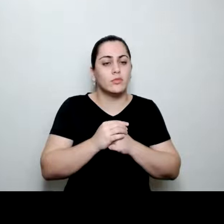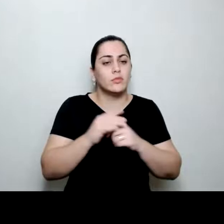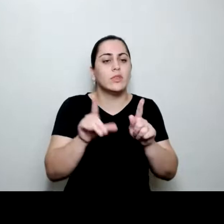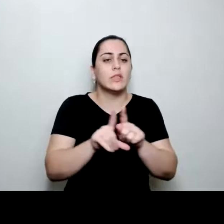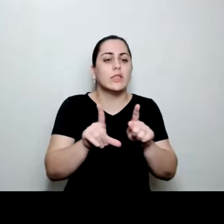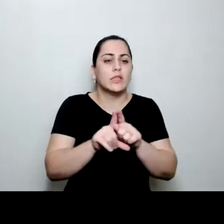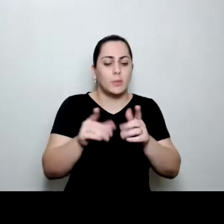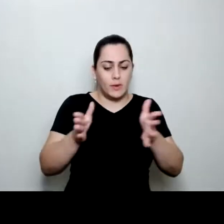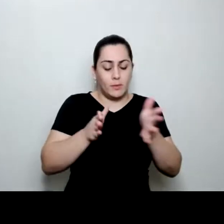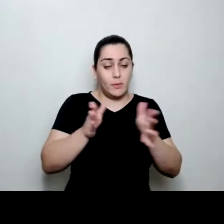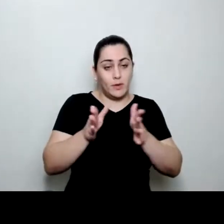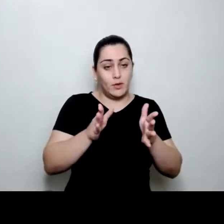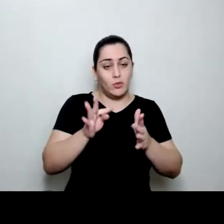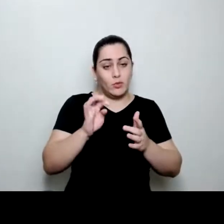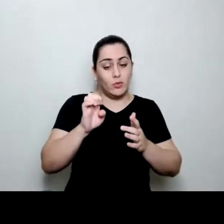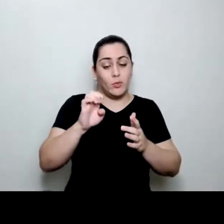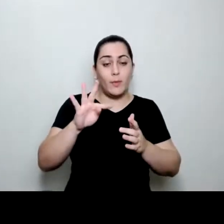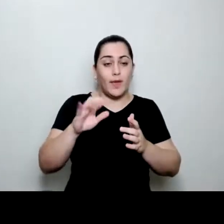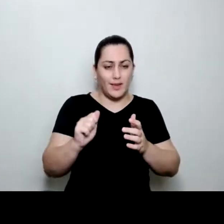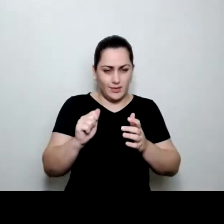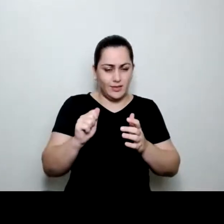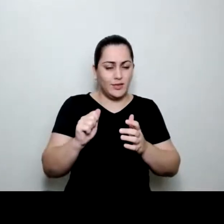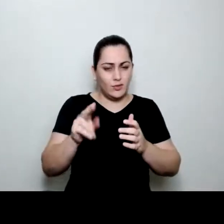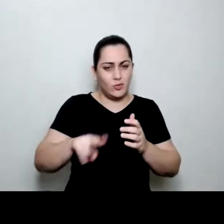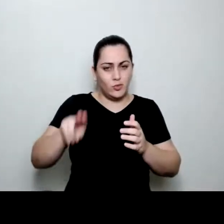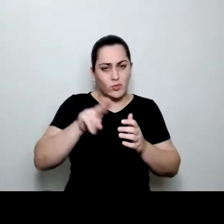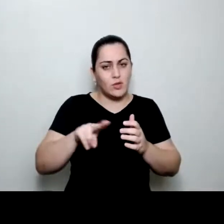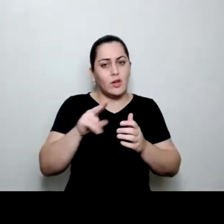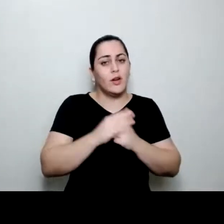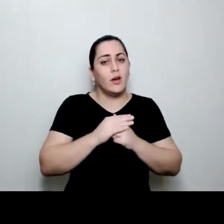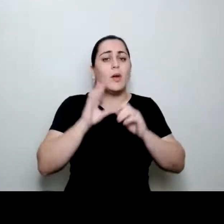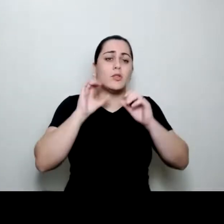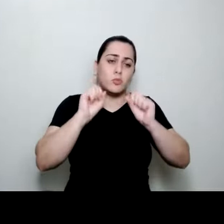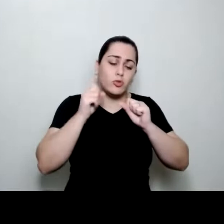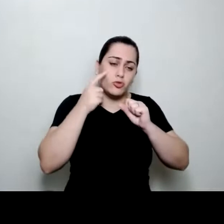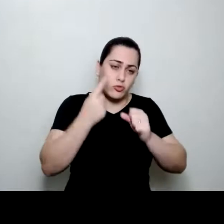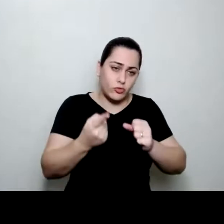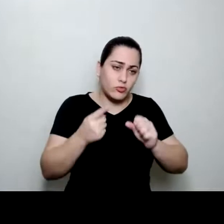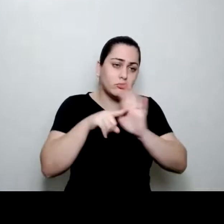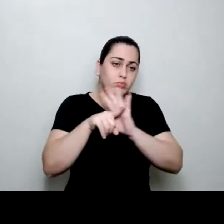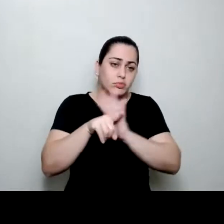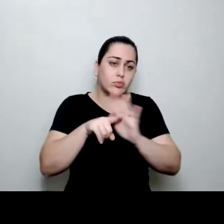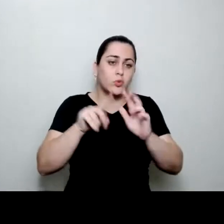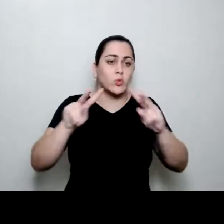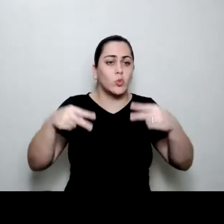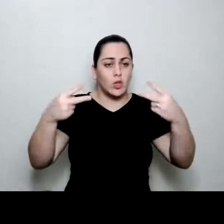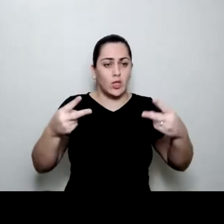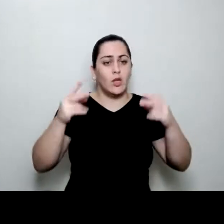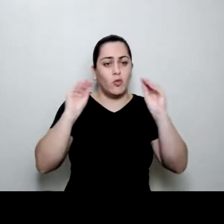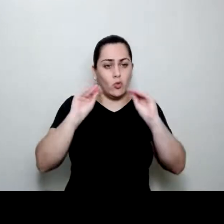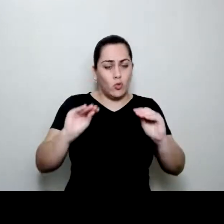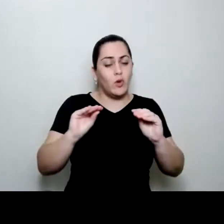de operação, mas já pode ser consultada no link que eu vou